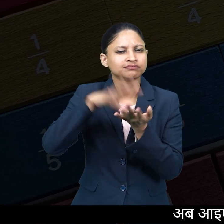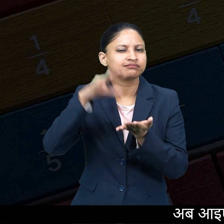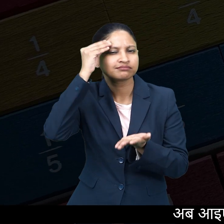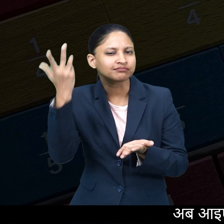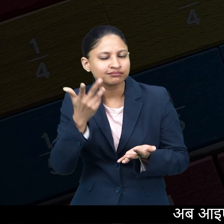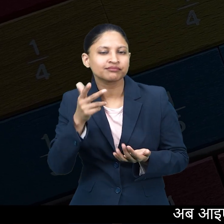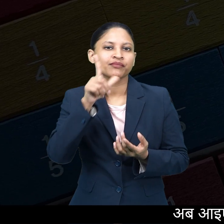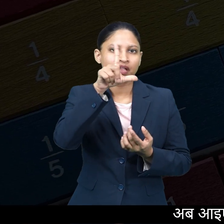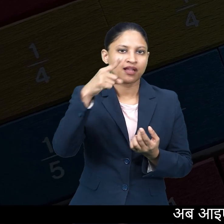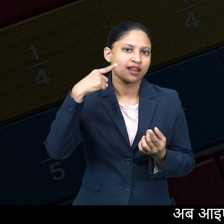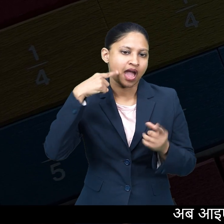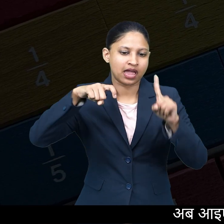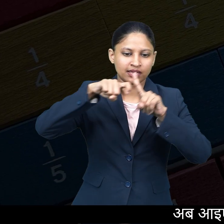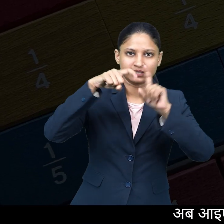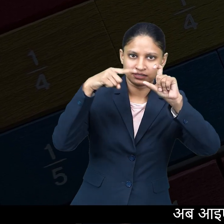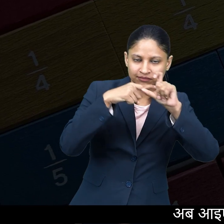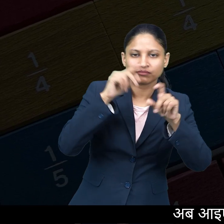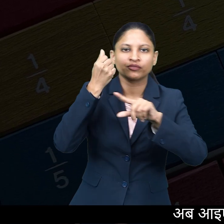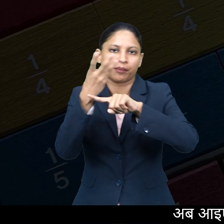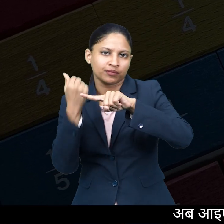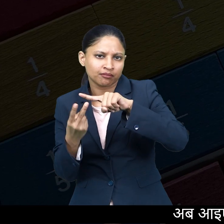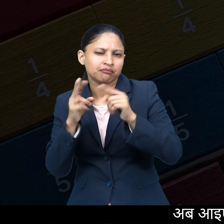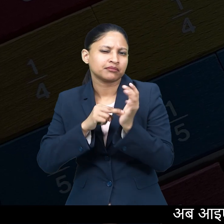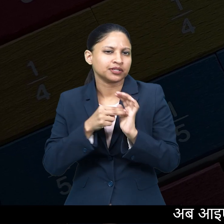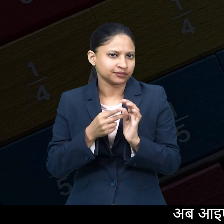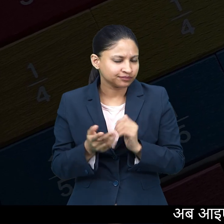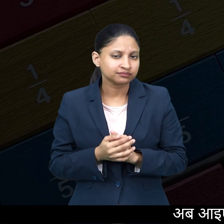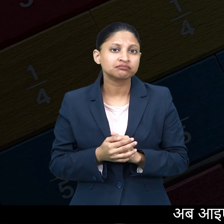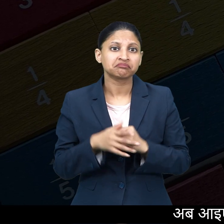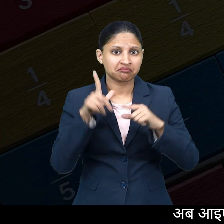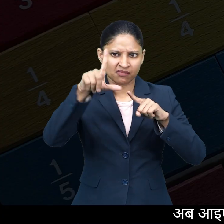अब आइए समरूप अंशों के विषय में जानें।